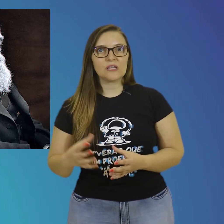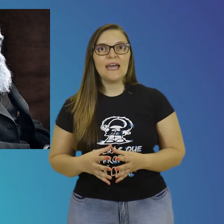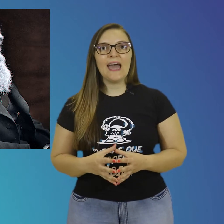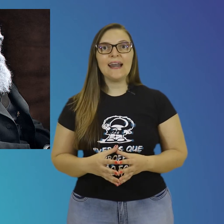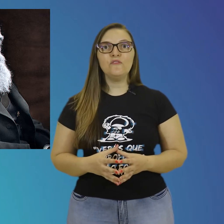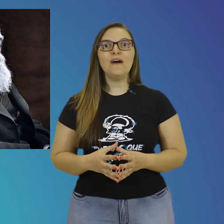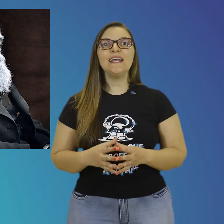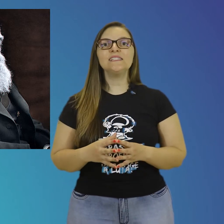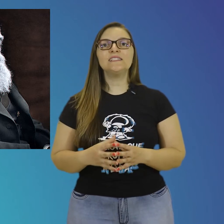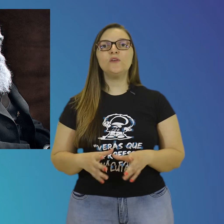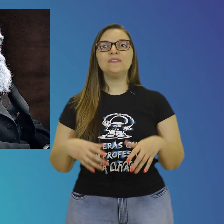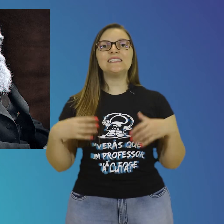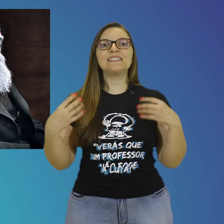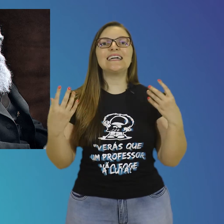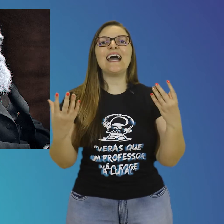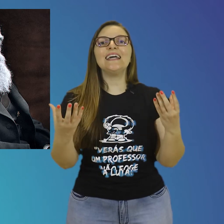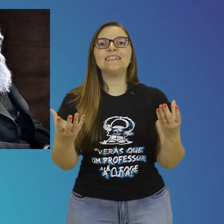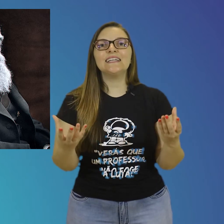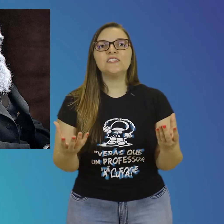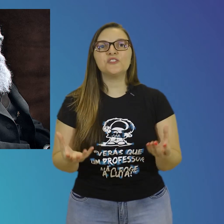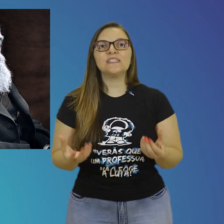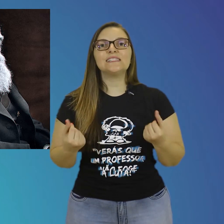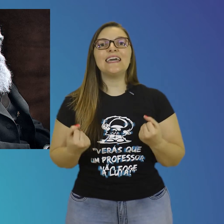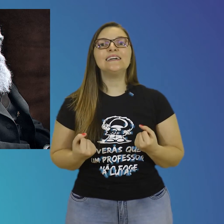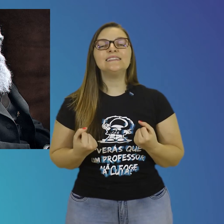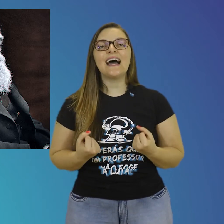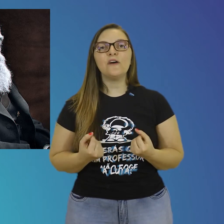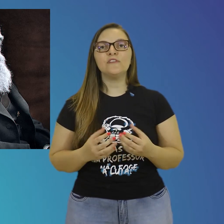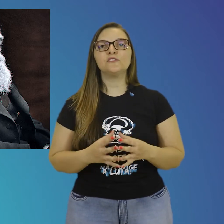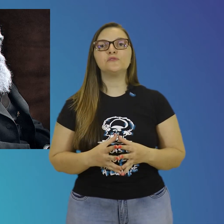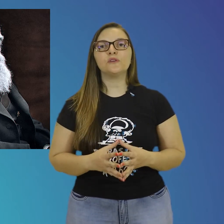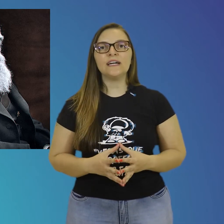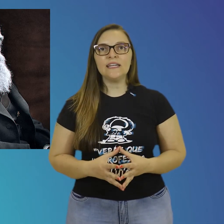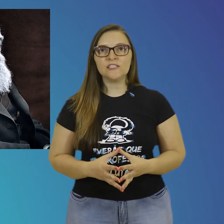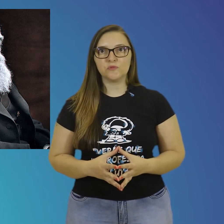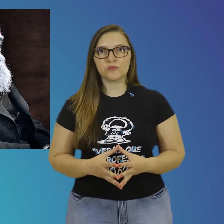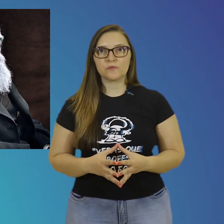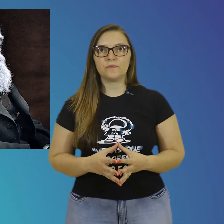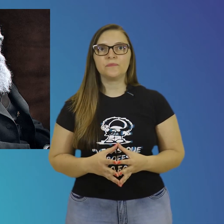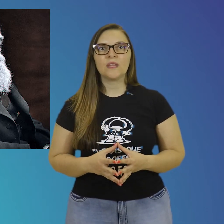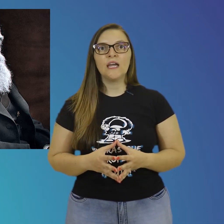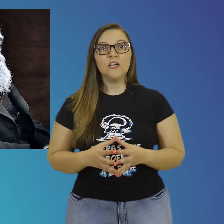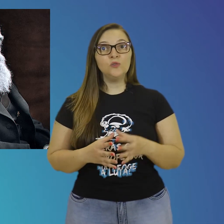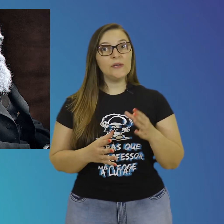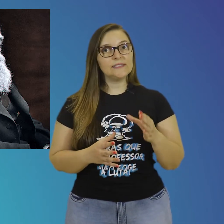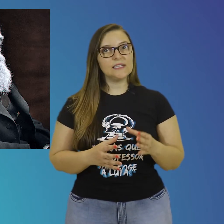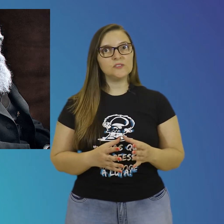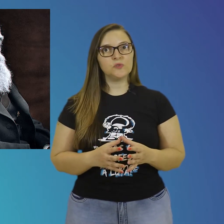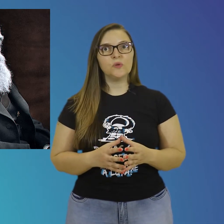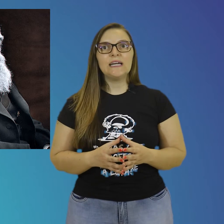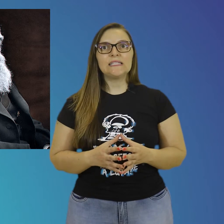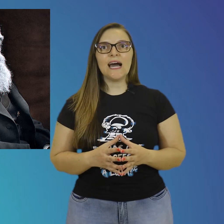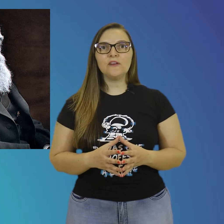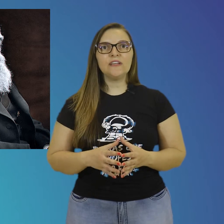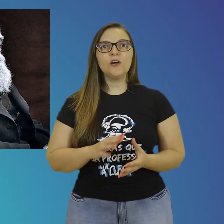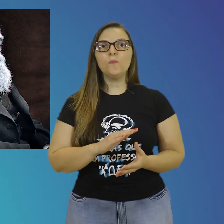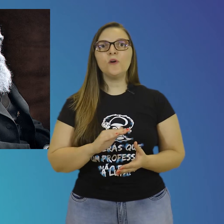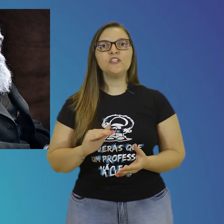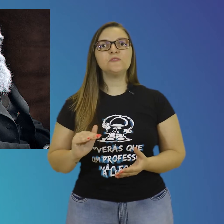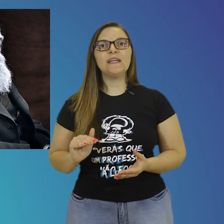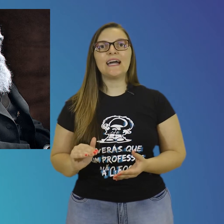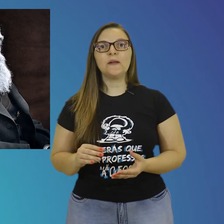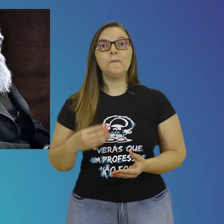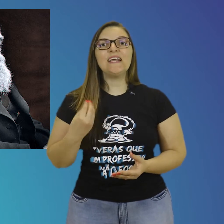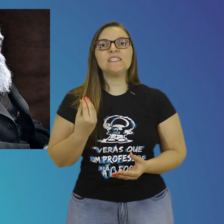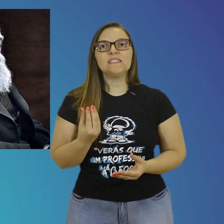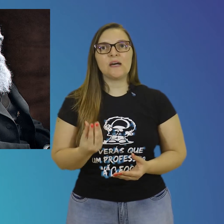-requisitos era a variação nas características herdáveis dos organismos. No entanto, Darwin